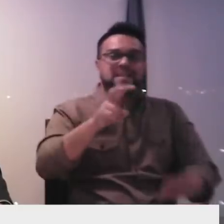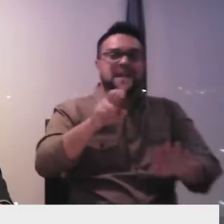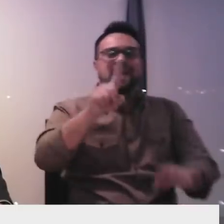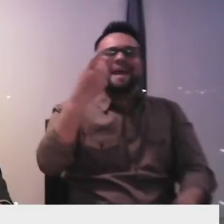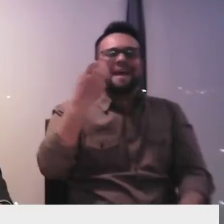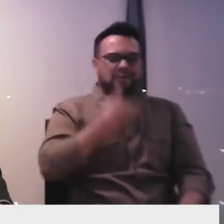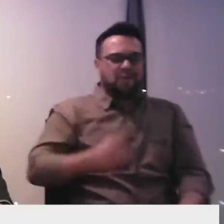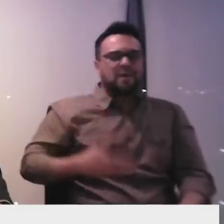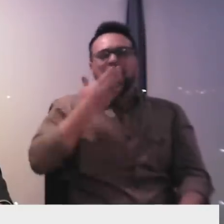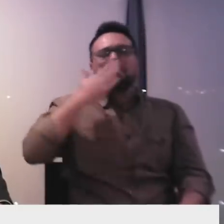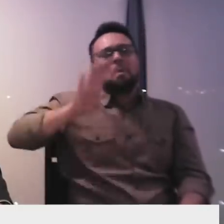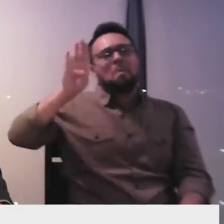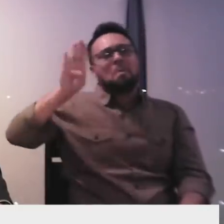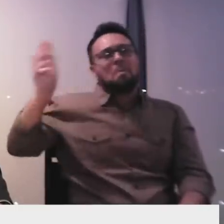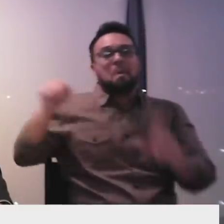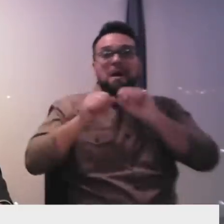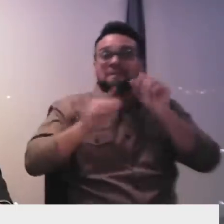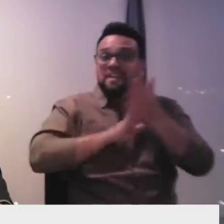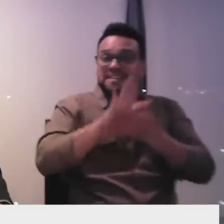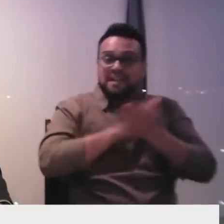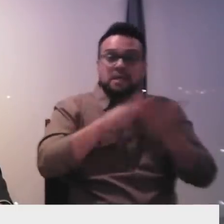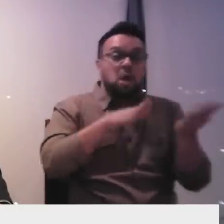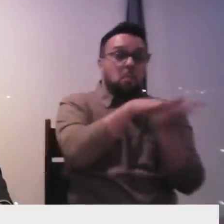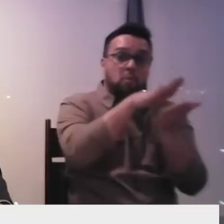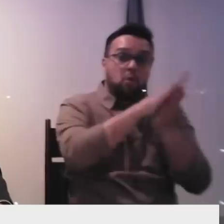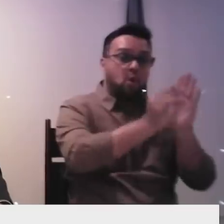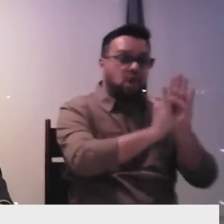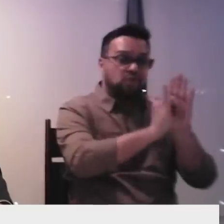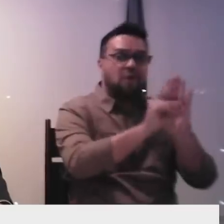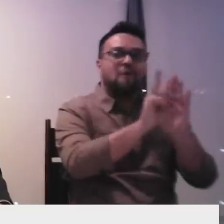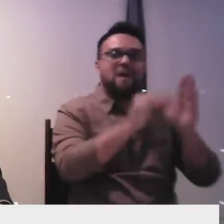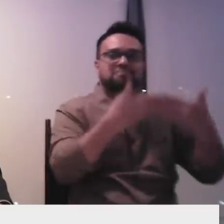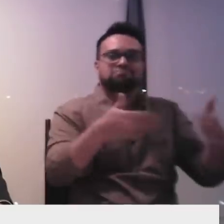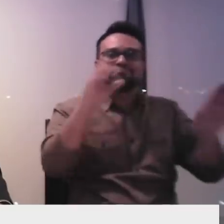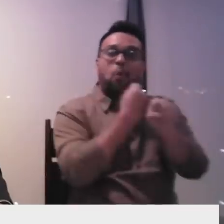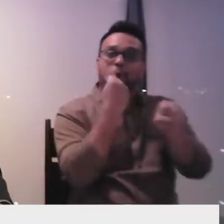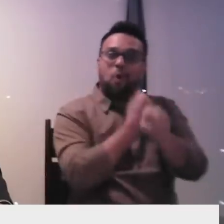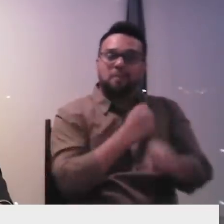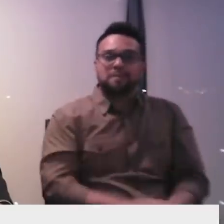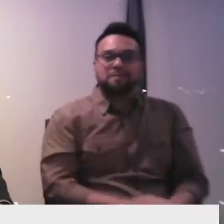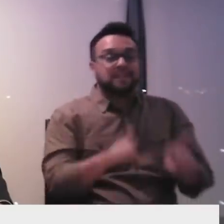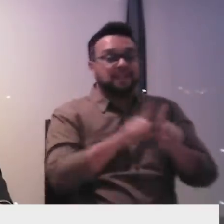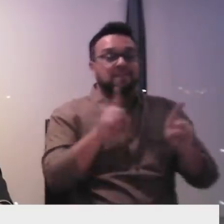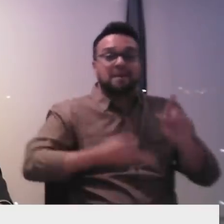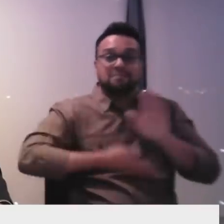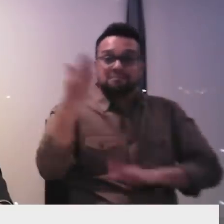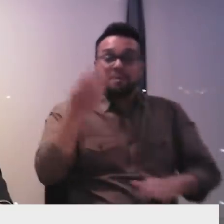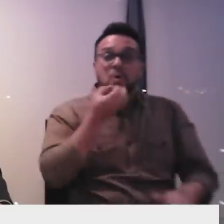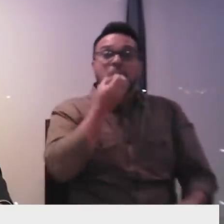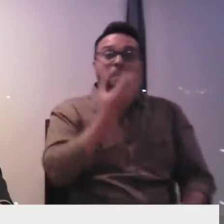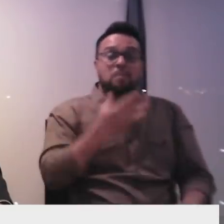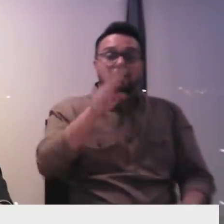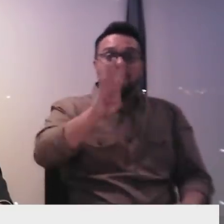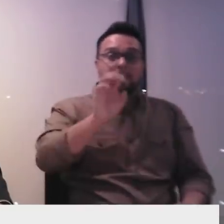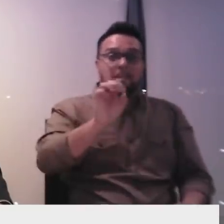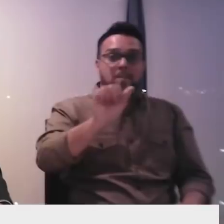governos. Nunca ninguém fez, nós publicamos o edital, daqui a pouco nós vamos ter a obra. Foi histórica a ida do senhor em Boa Vista,